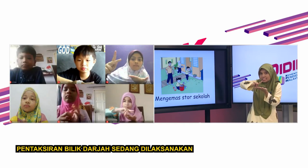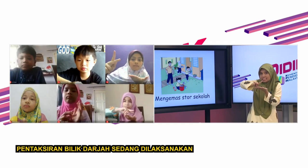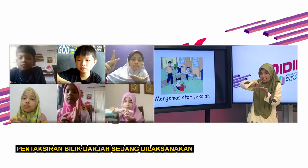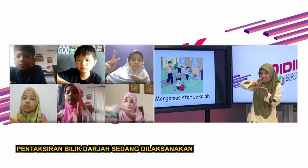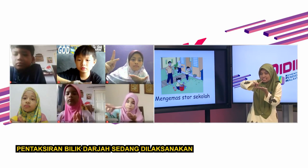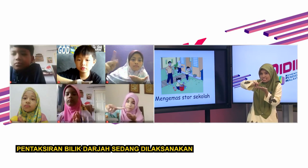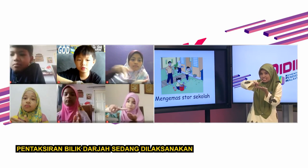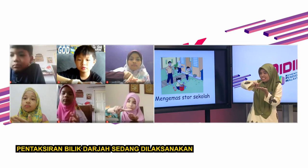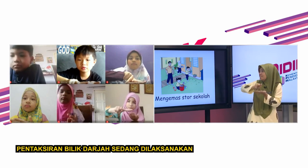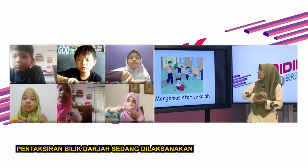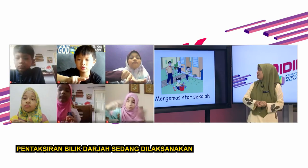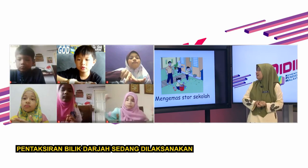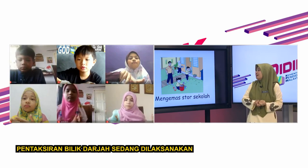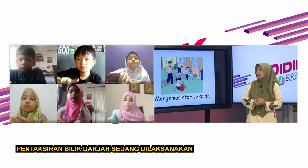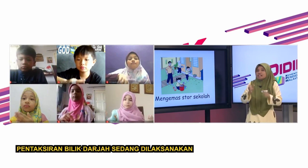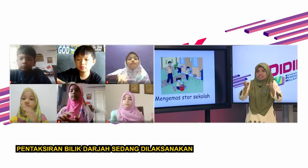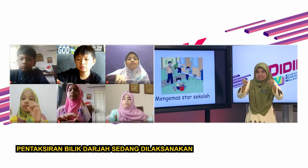Ngemas. Ngemas.